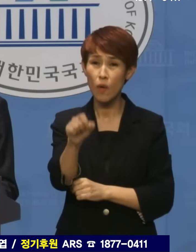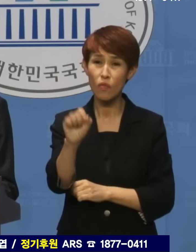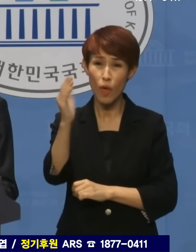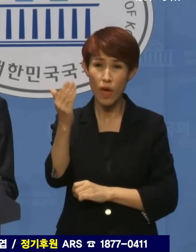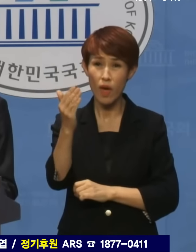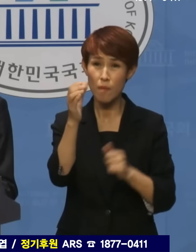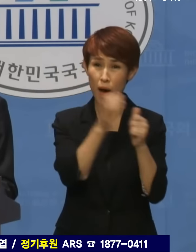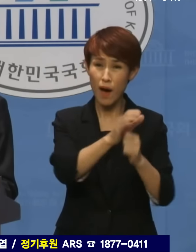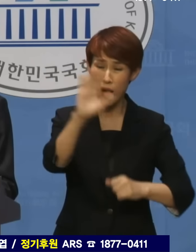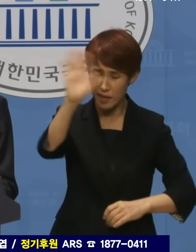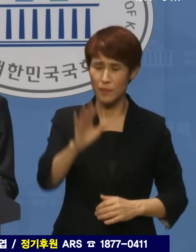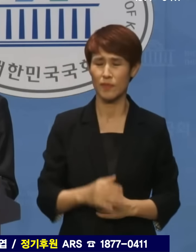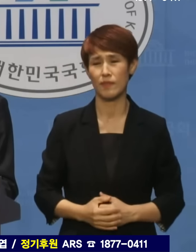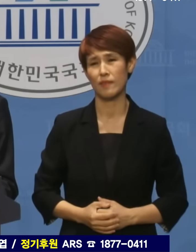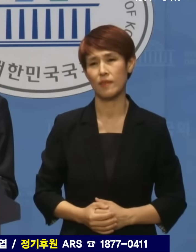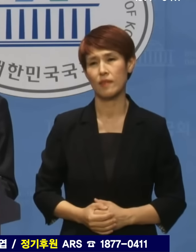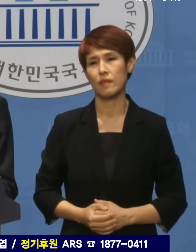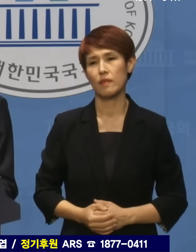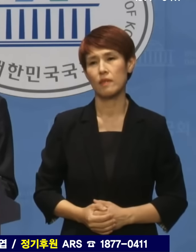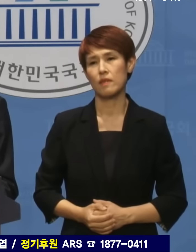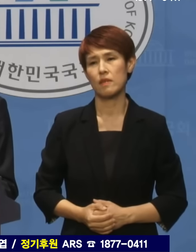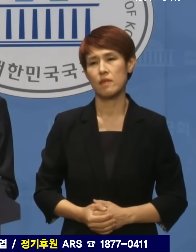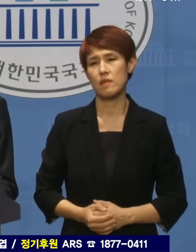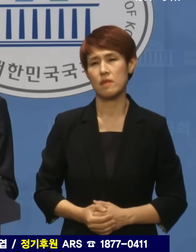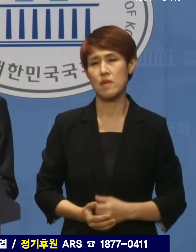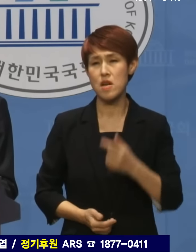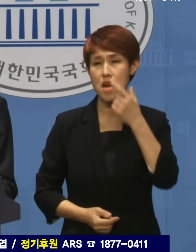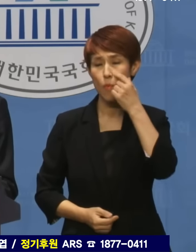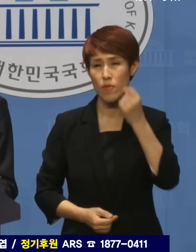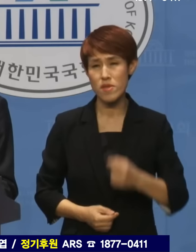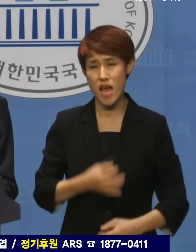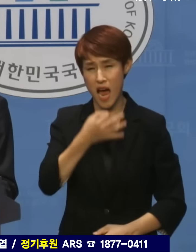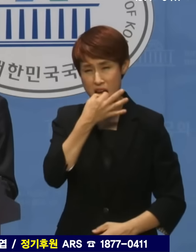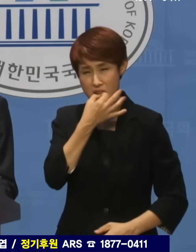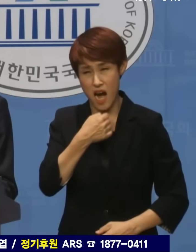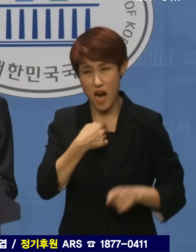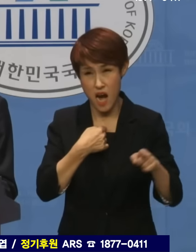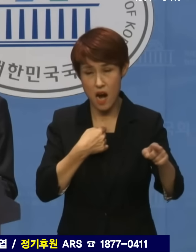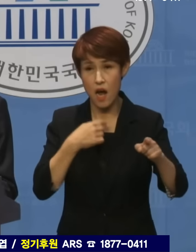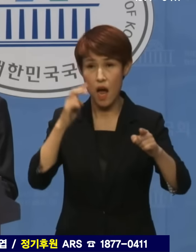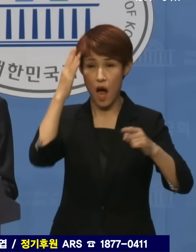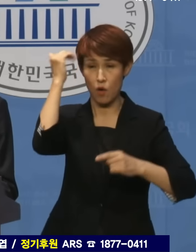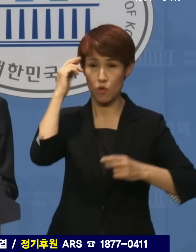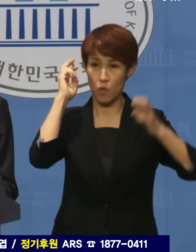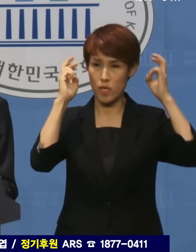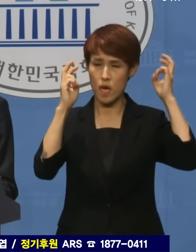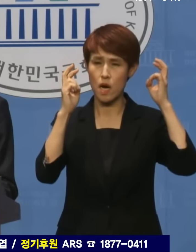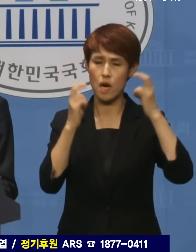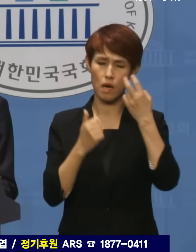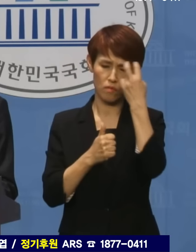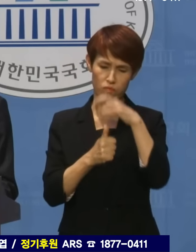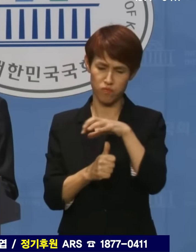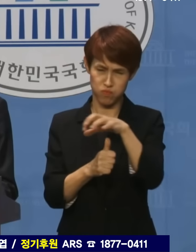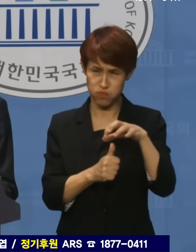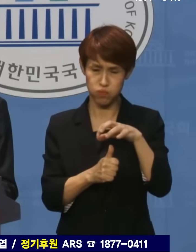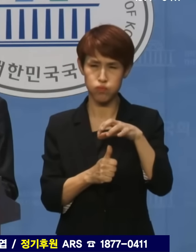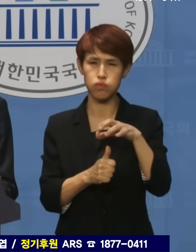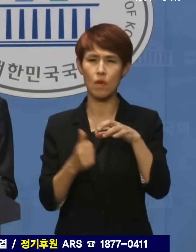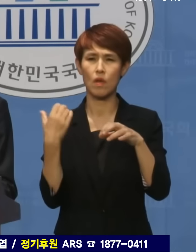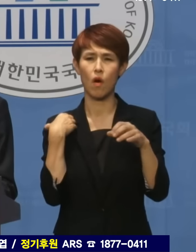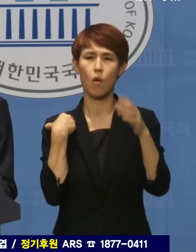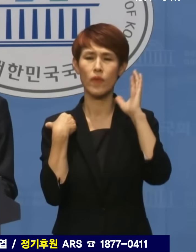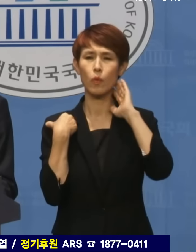않습니다 일본의 일본의 야욕에서 우리 기업을 지켜내는 역할만이 제대로